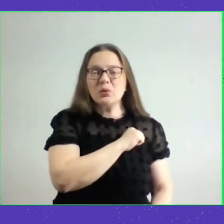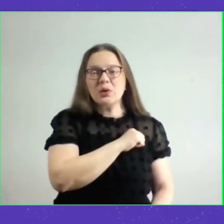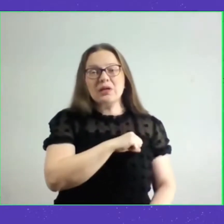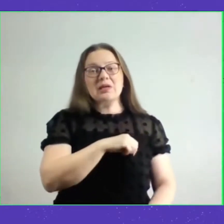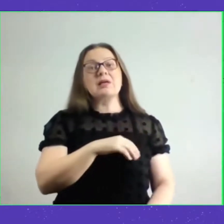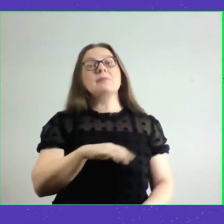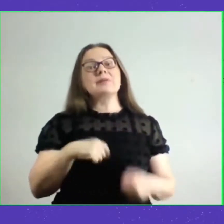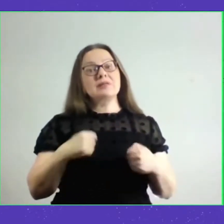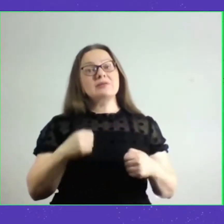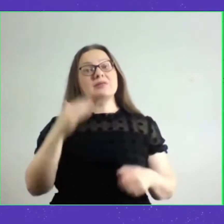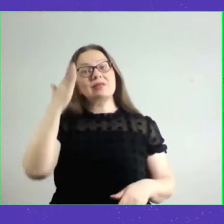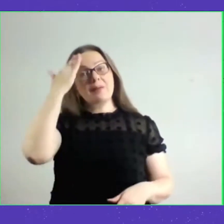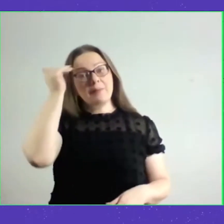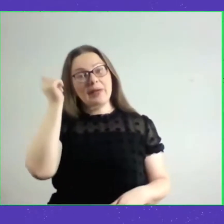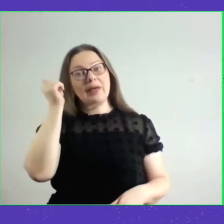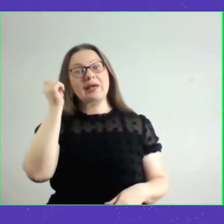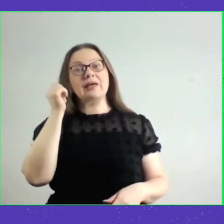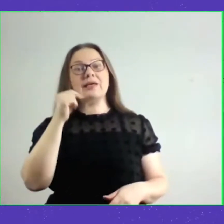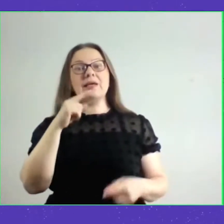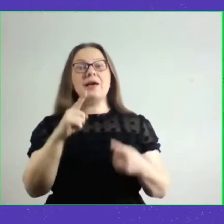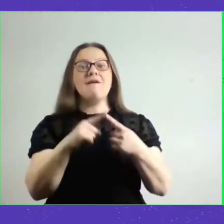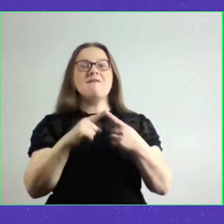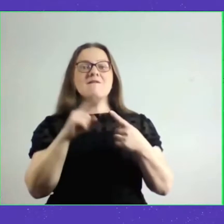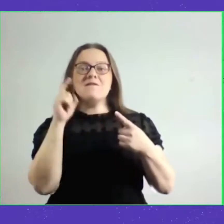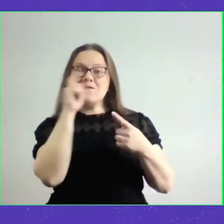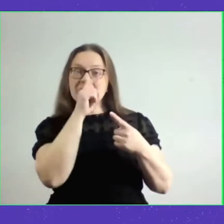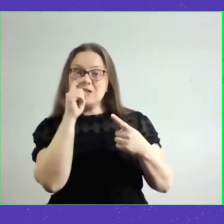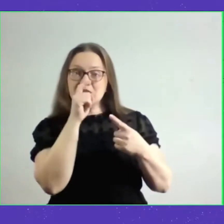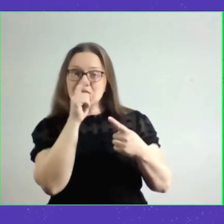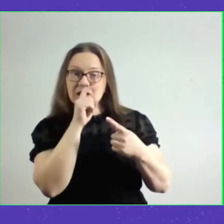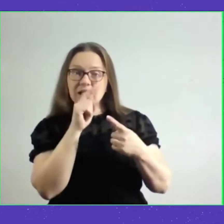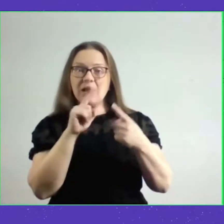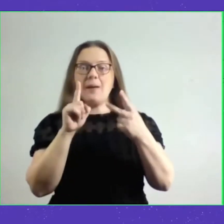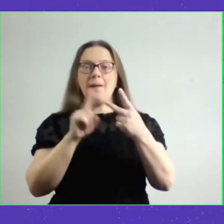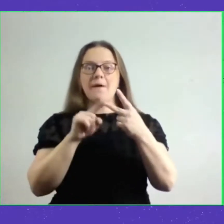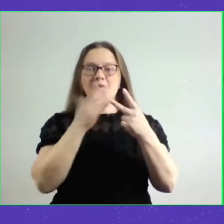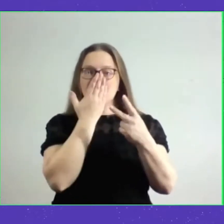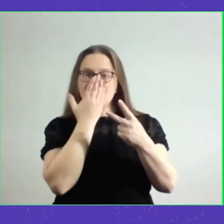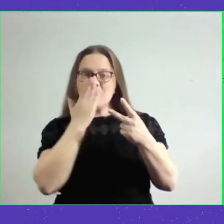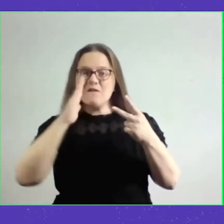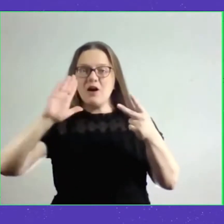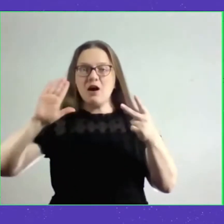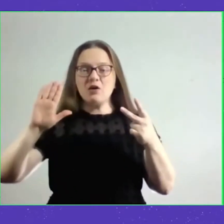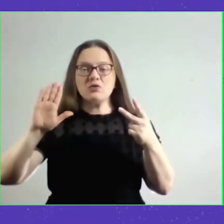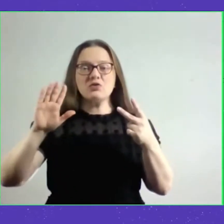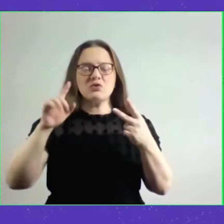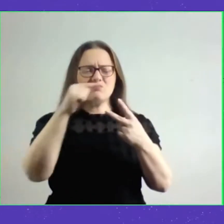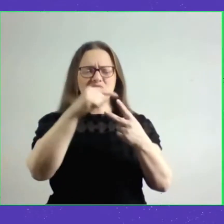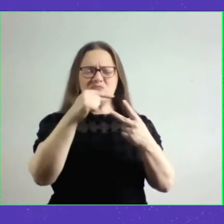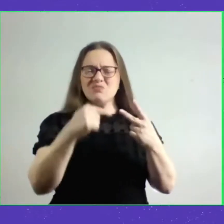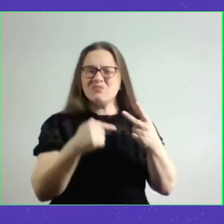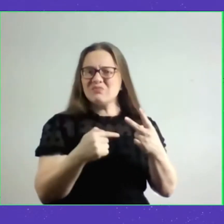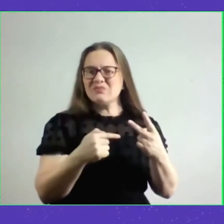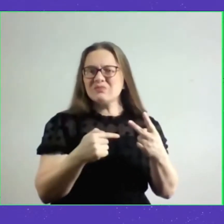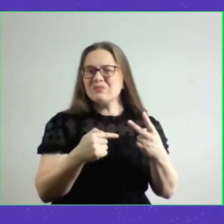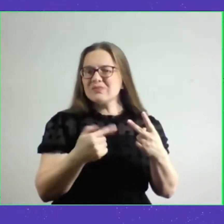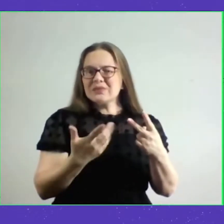que existem falsidades. E essas coisas,